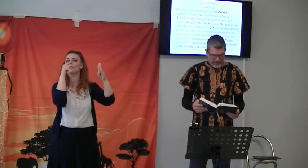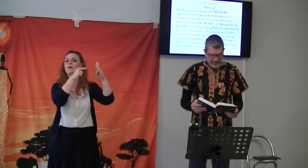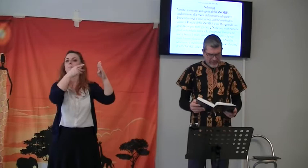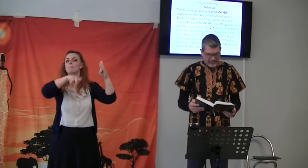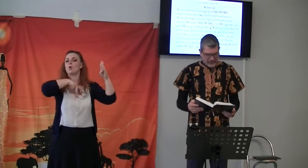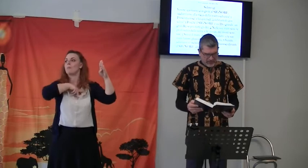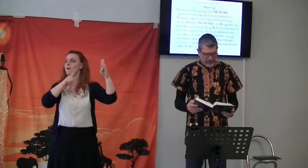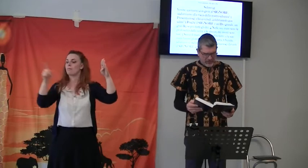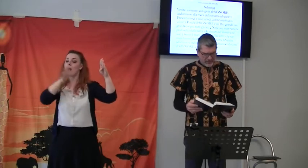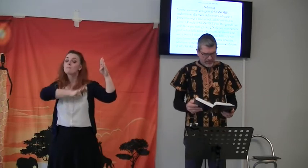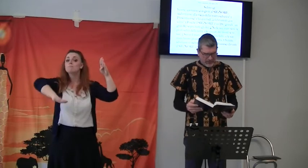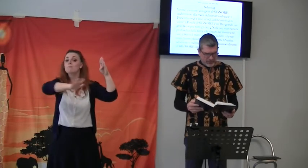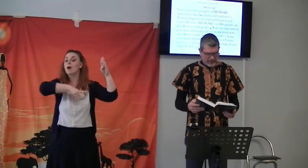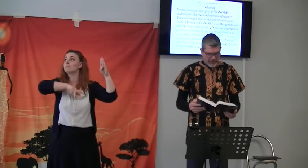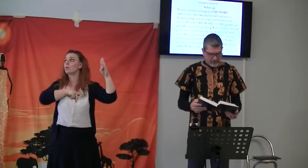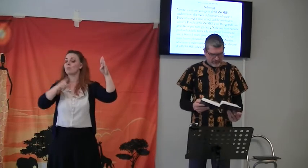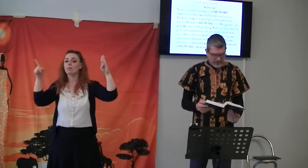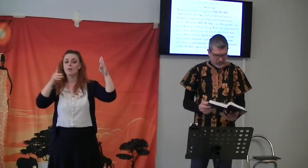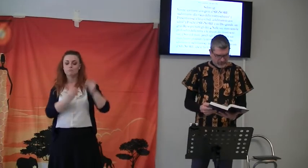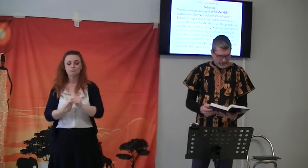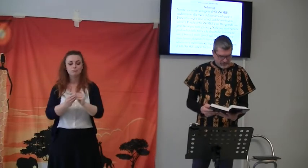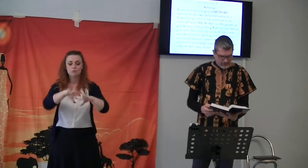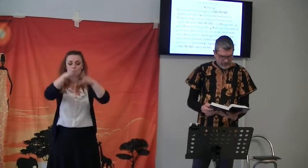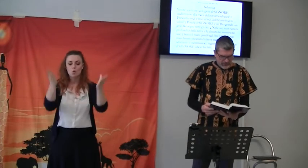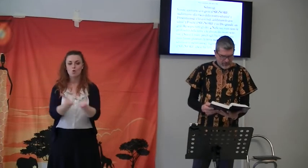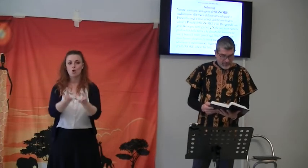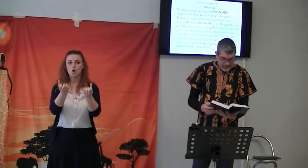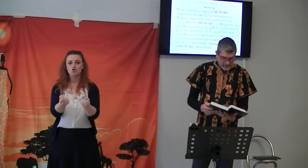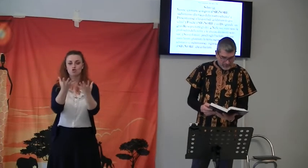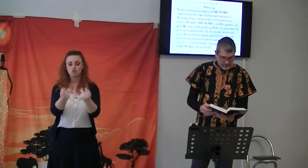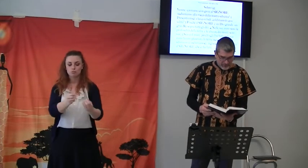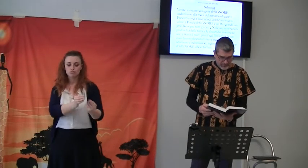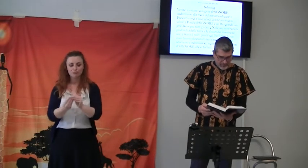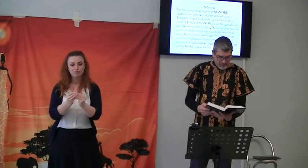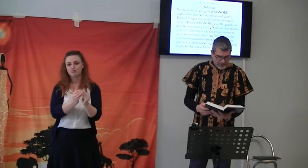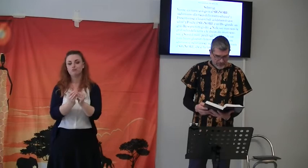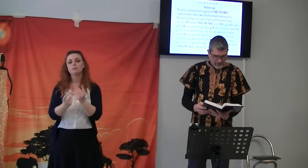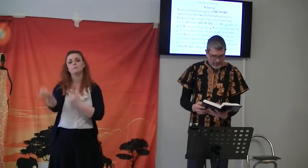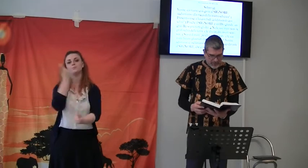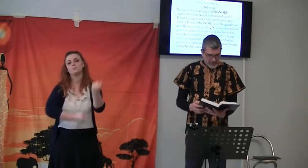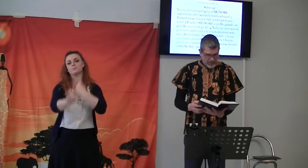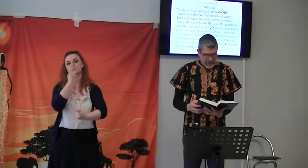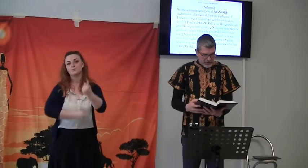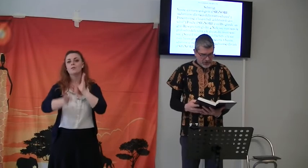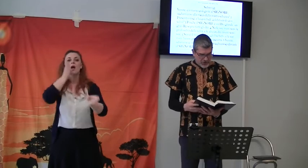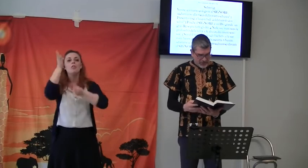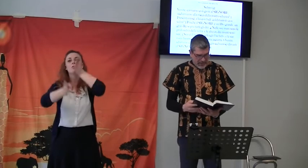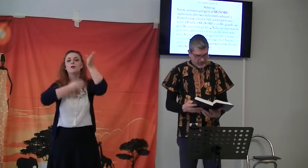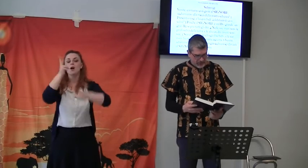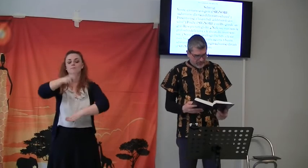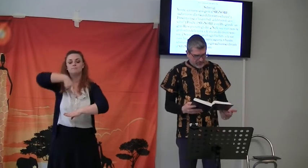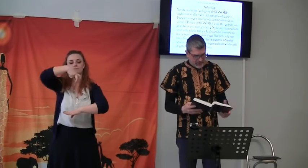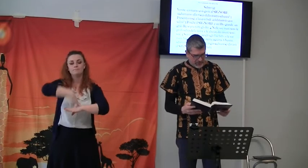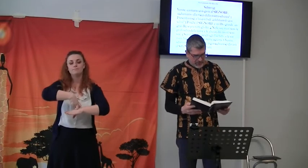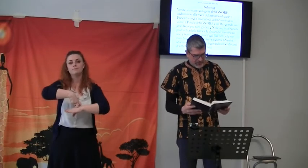mare perché Egli l'ha fatto, e le sue mani hanno plasmato la terra asciutta. Venite, adoriamo e chiniamoci,